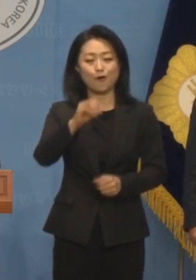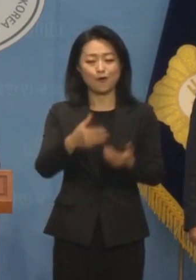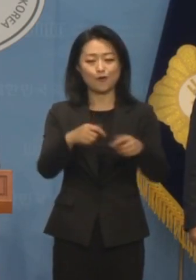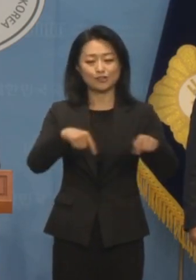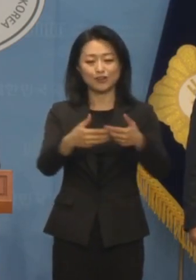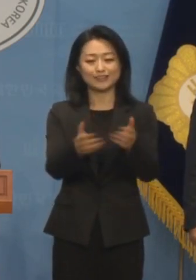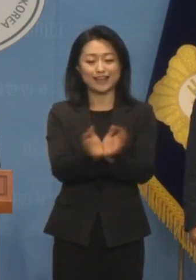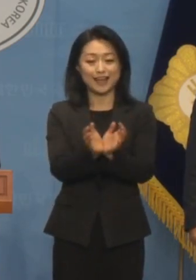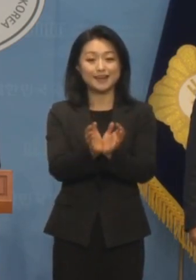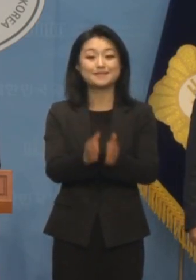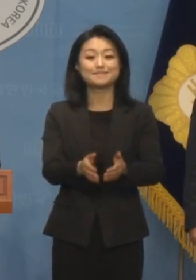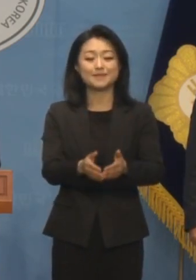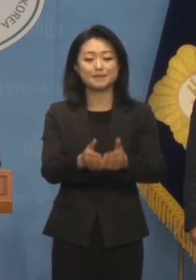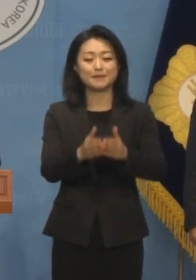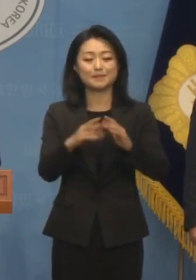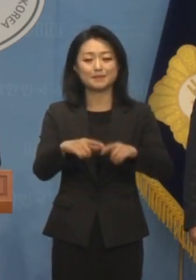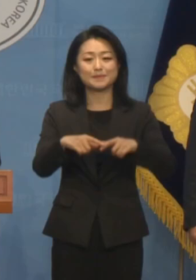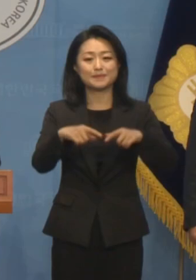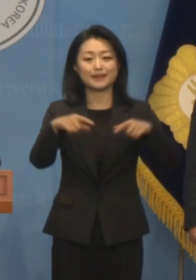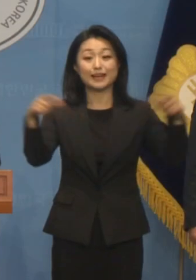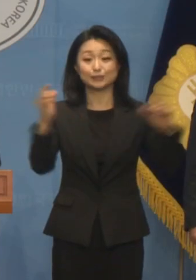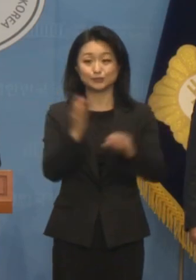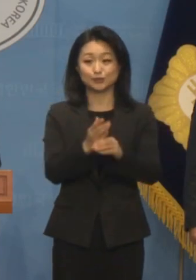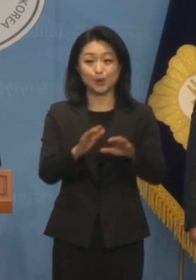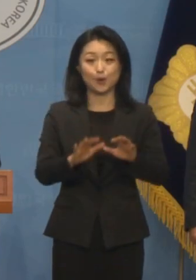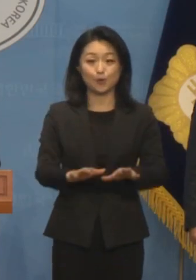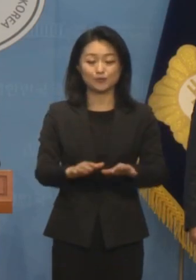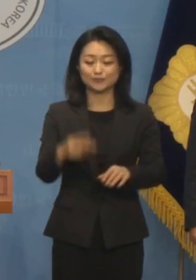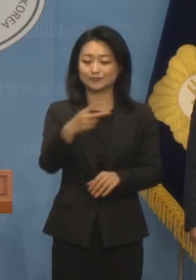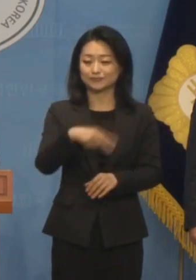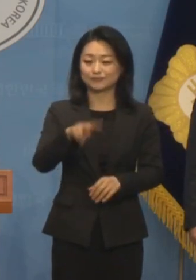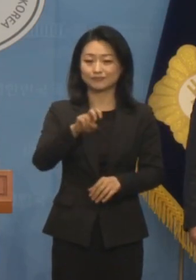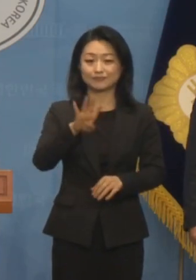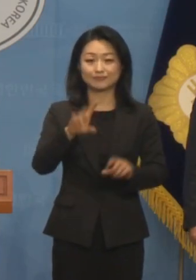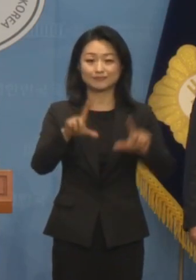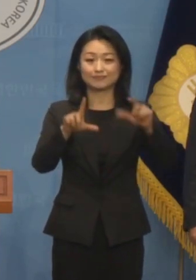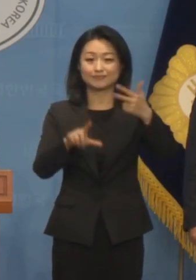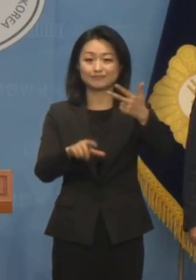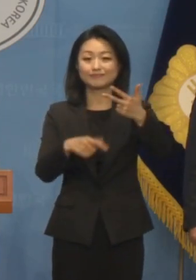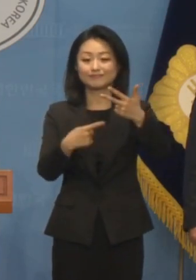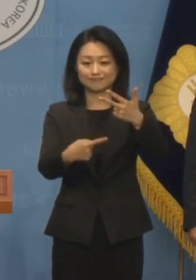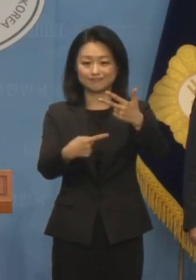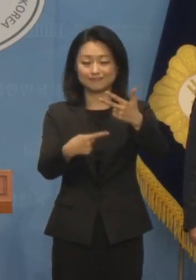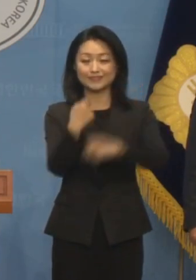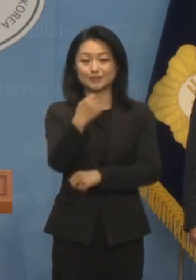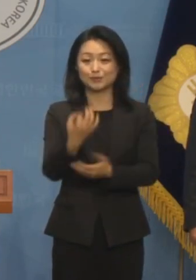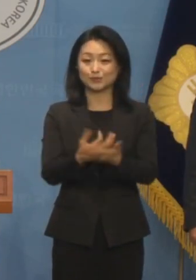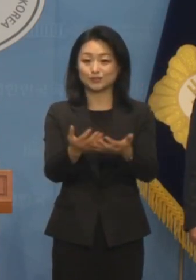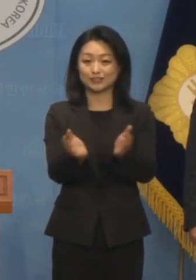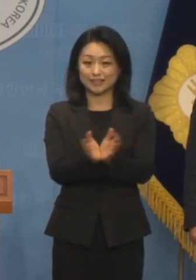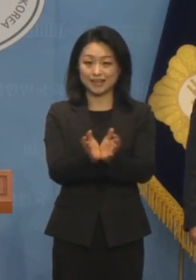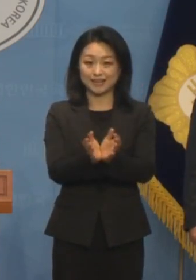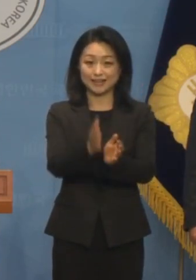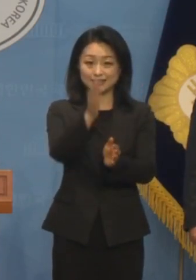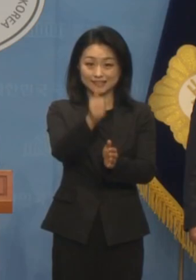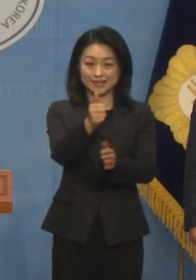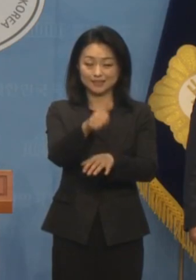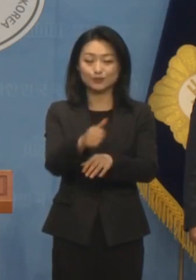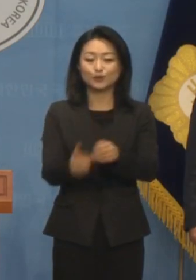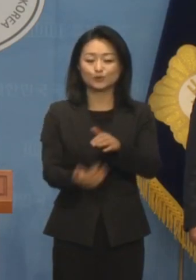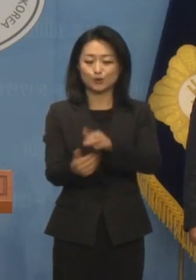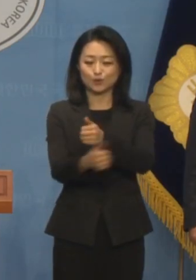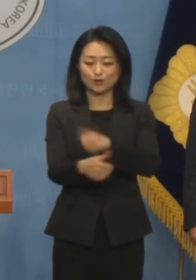잡기 시작했습니다. 오늘 2024년 7월 1일부로 기본소득당 신임 지도부가